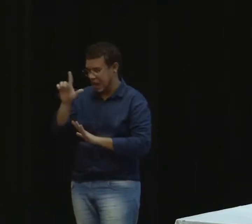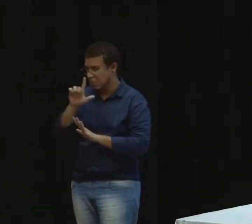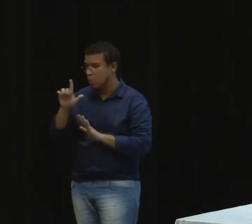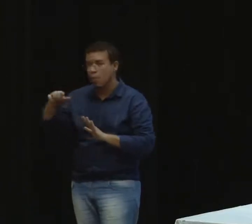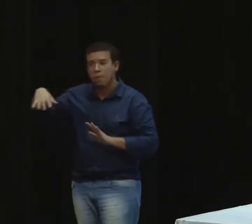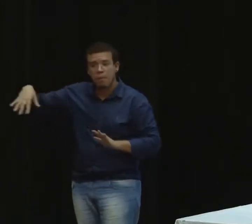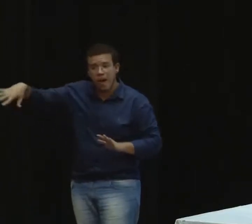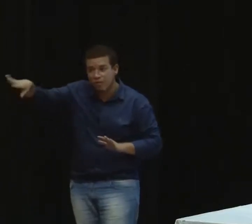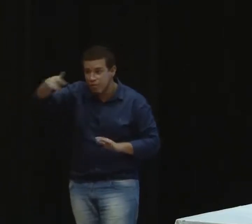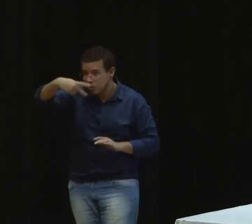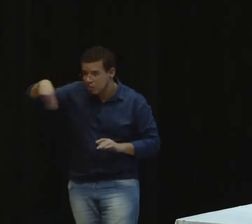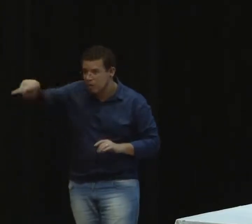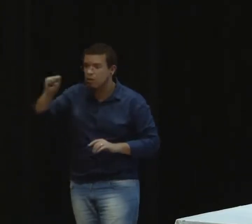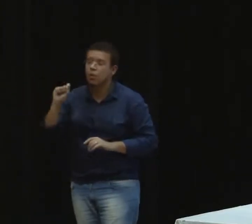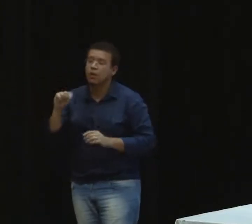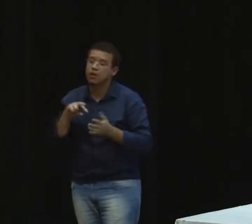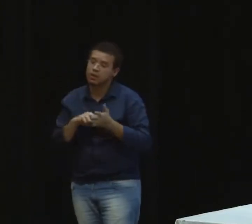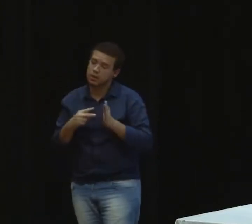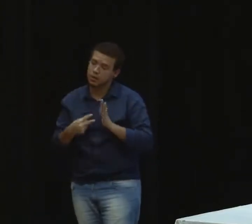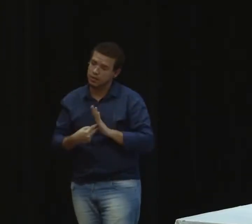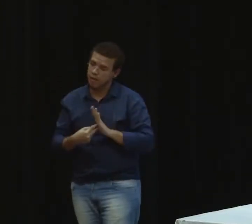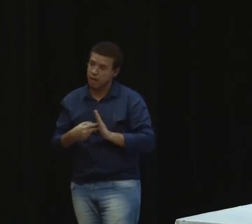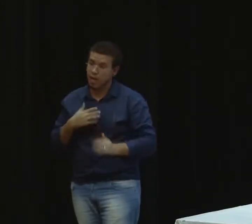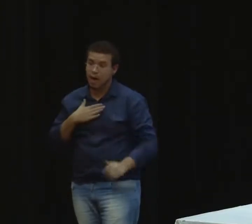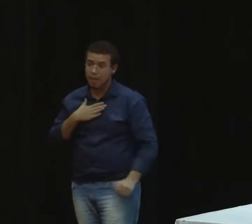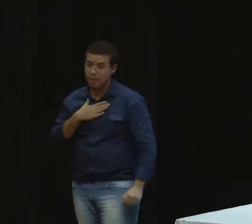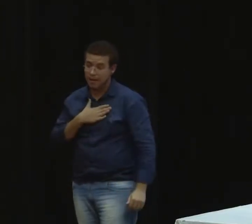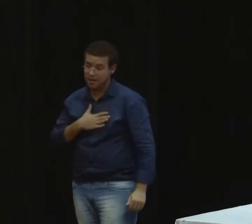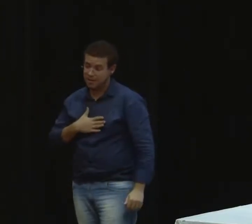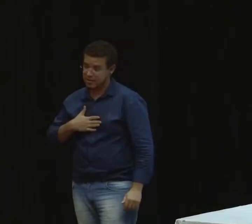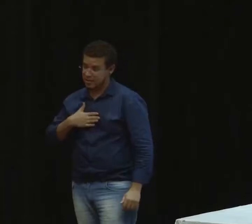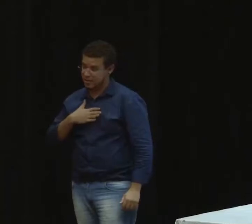Convido vocês a pensarem comigo. Para vocês, a literatura surda